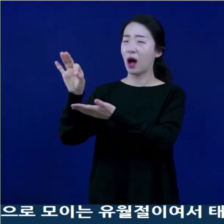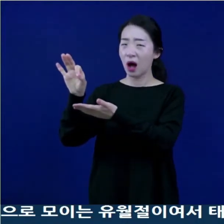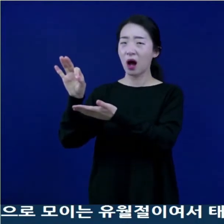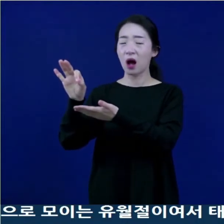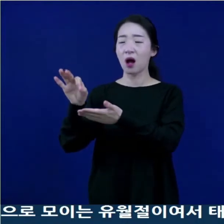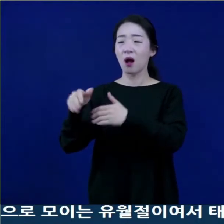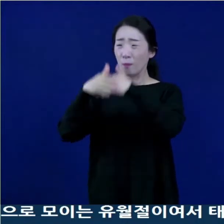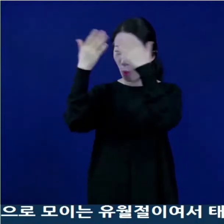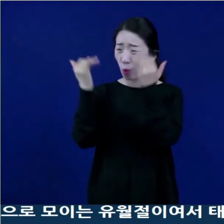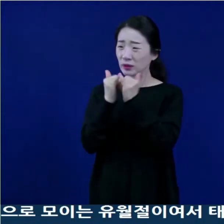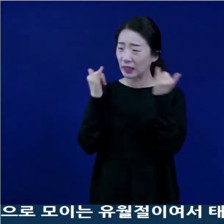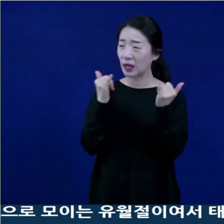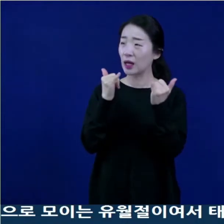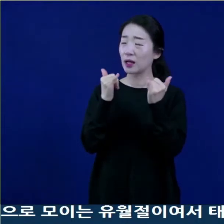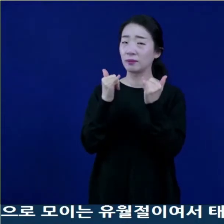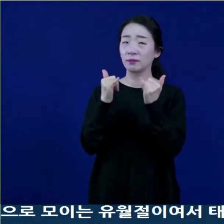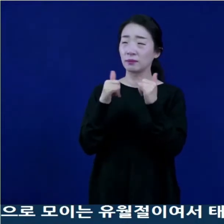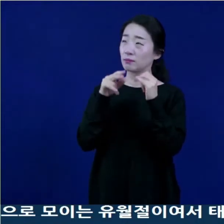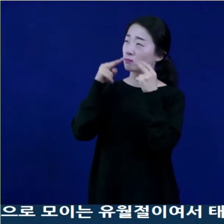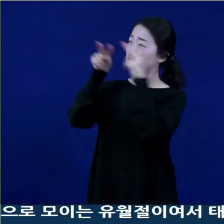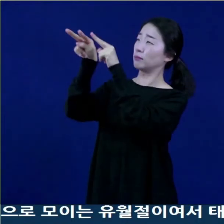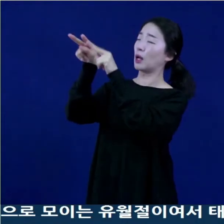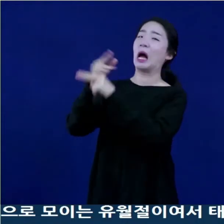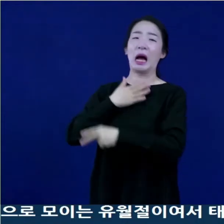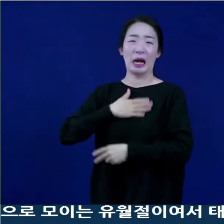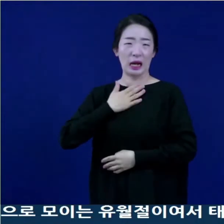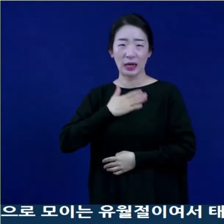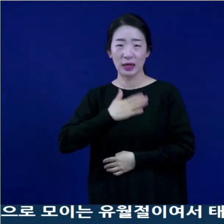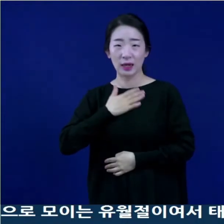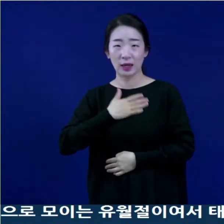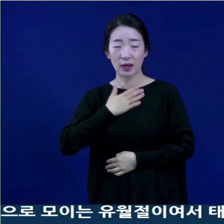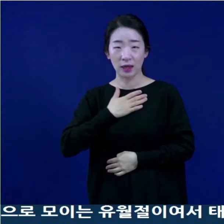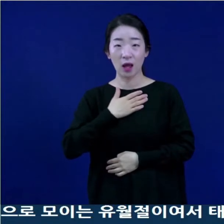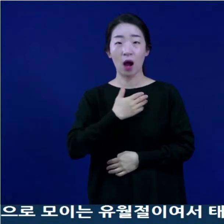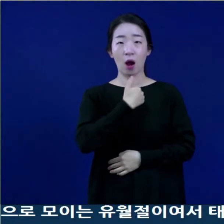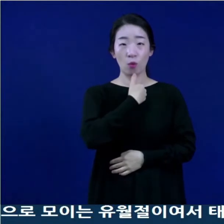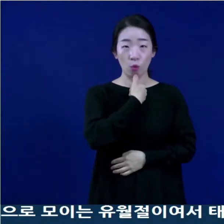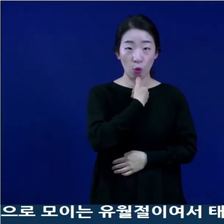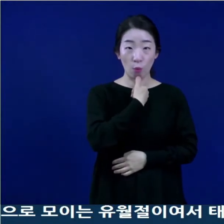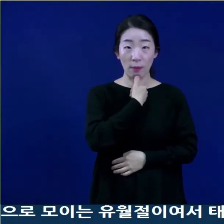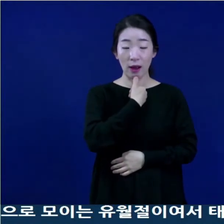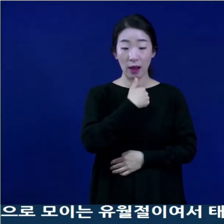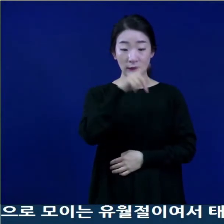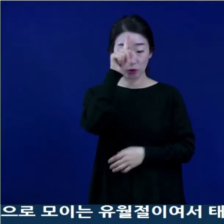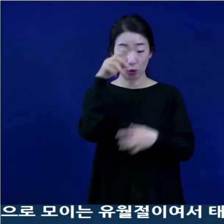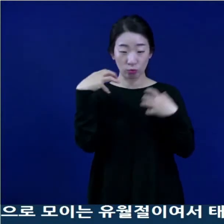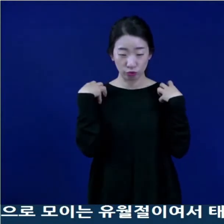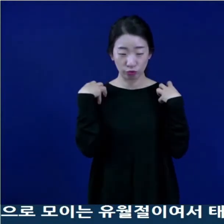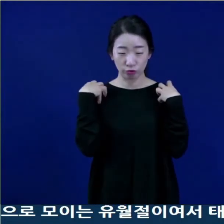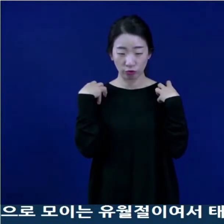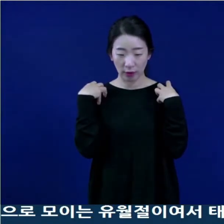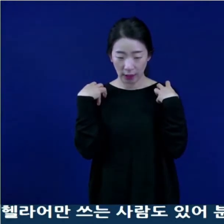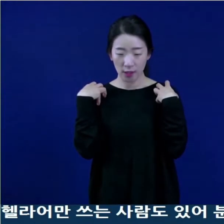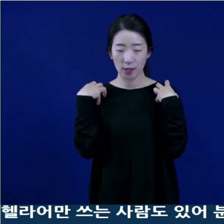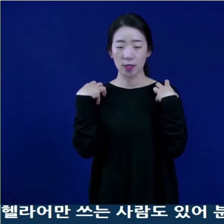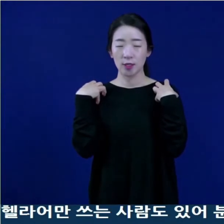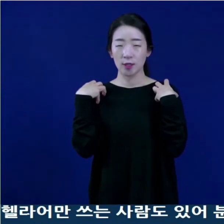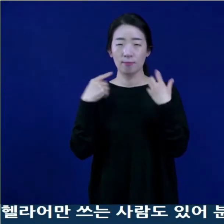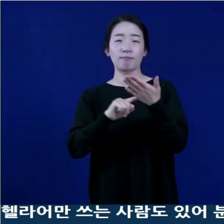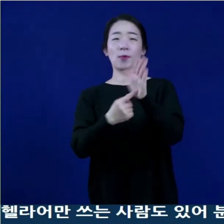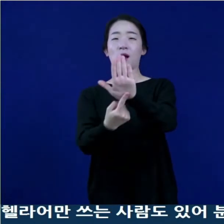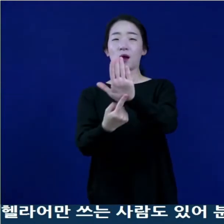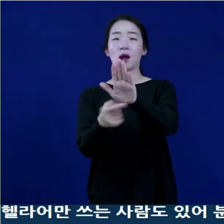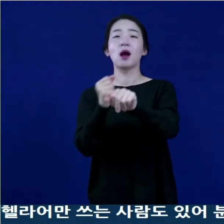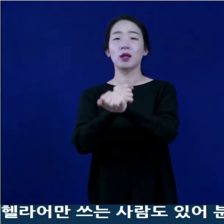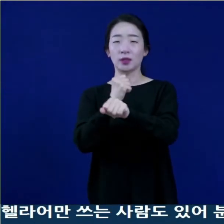국지적으로 유대인 몇 명에서 시행하는 처벌이 아니라 로마 정부가 시행하는 처벌이다, 이런 의미를